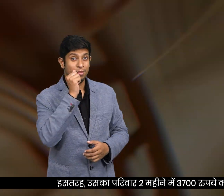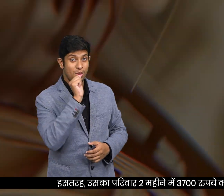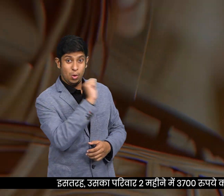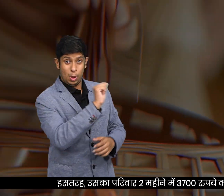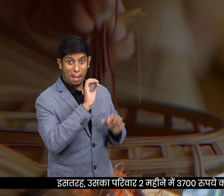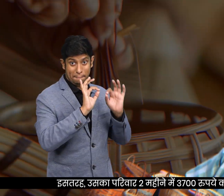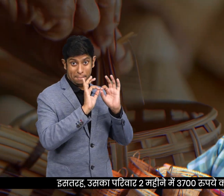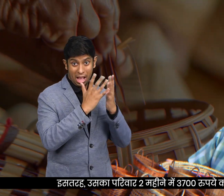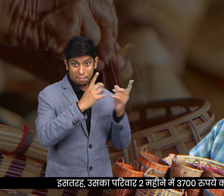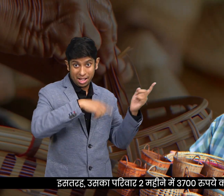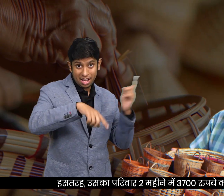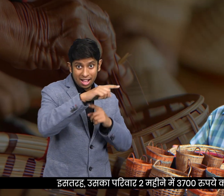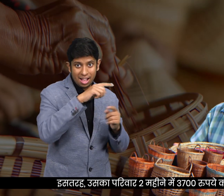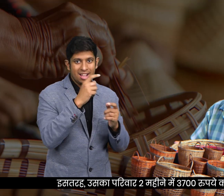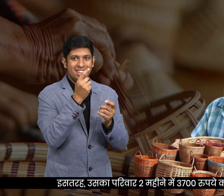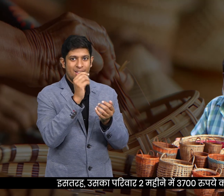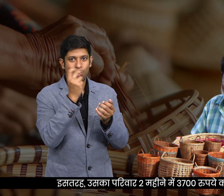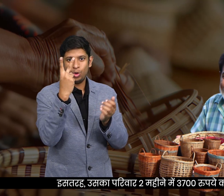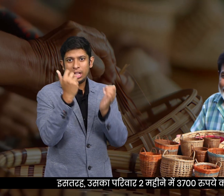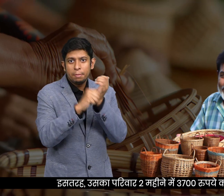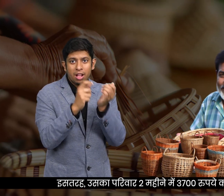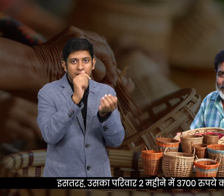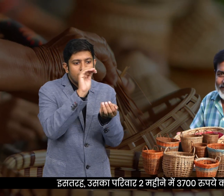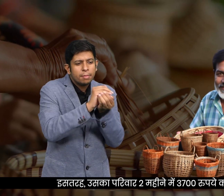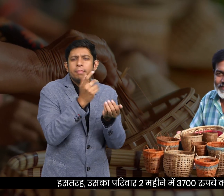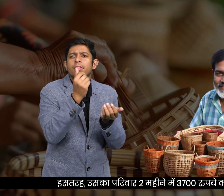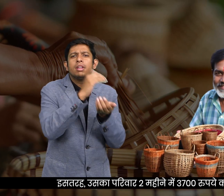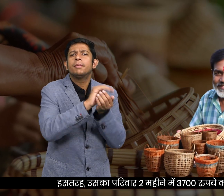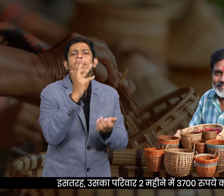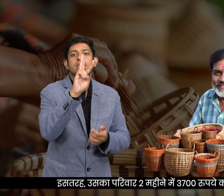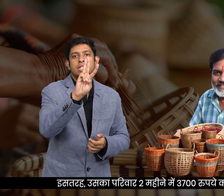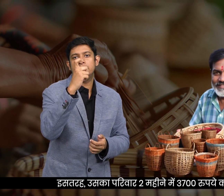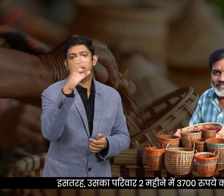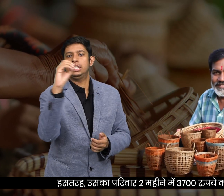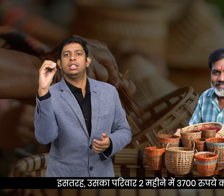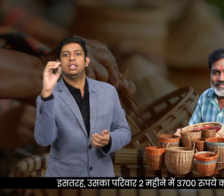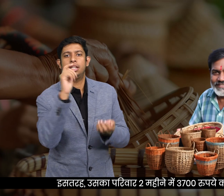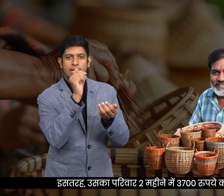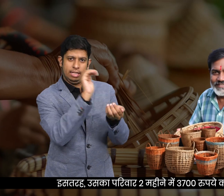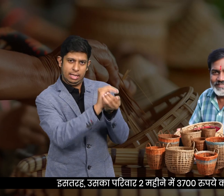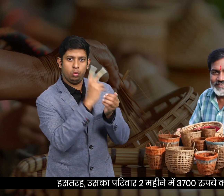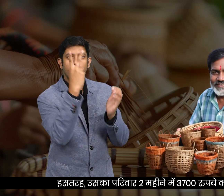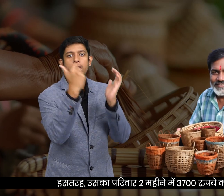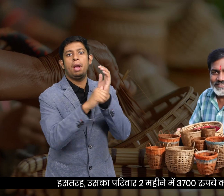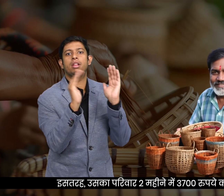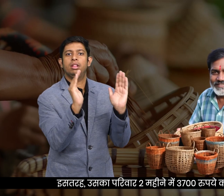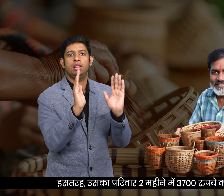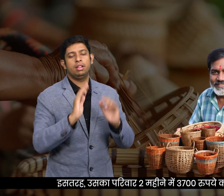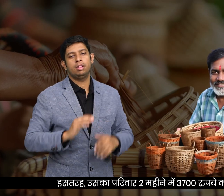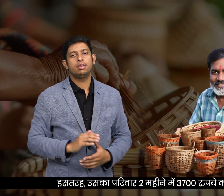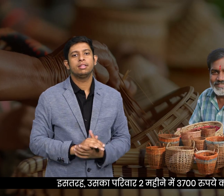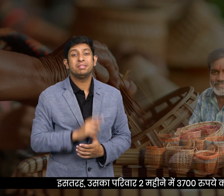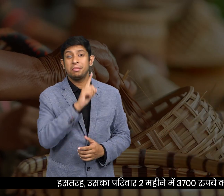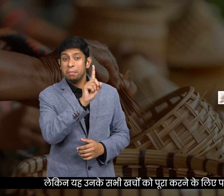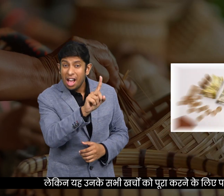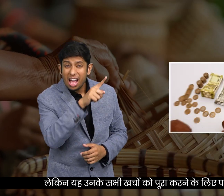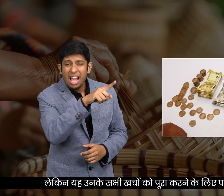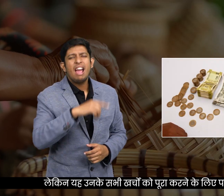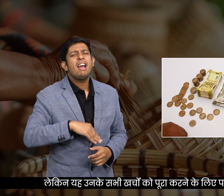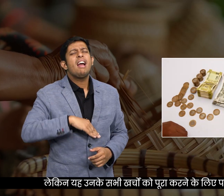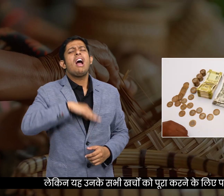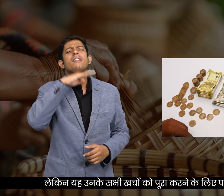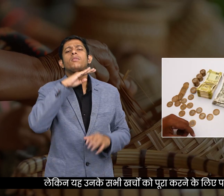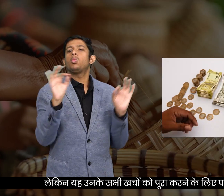इस तरह उसका परिवार 2 महीने में 3,700 रुपये कमाता है।